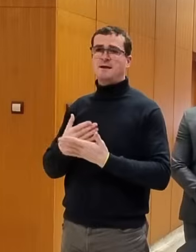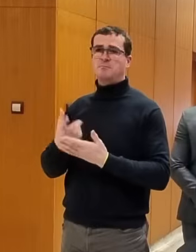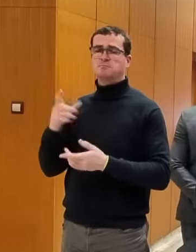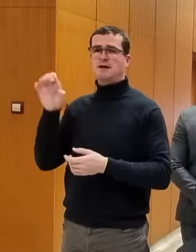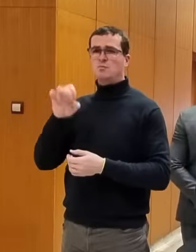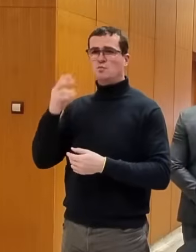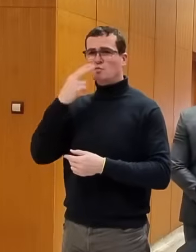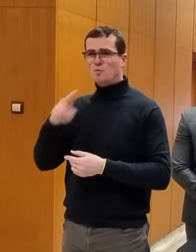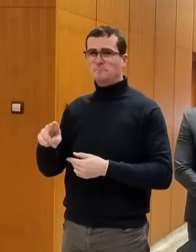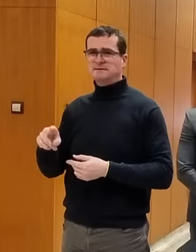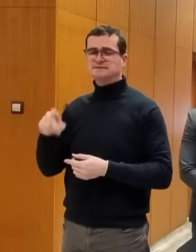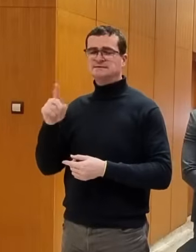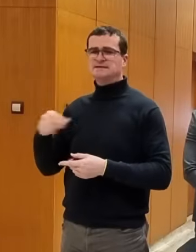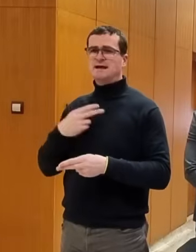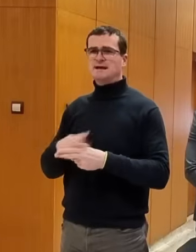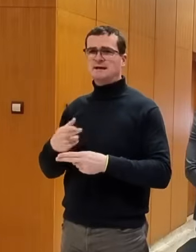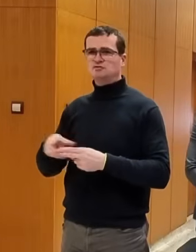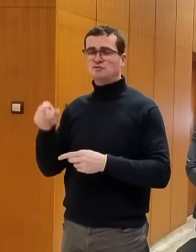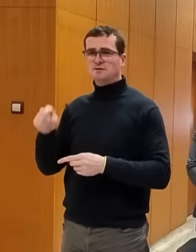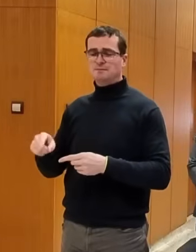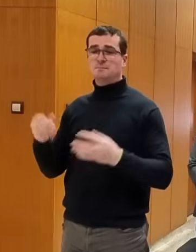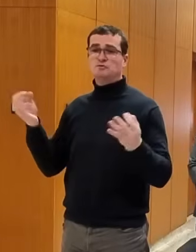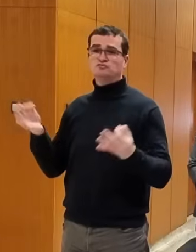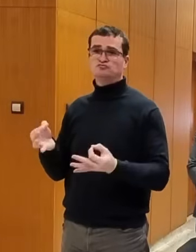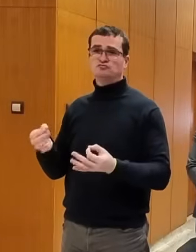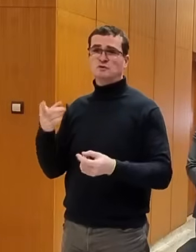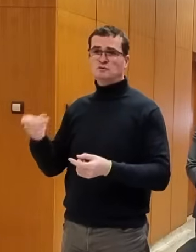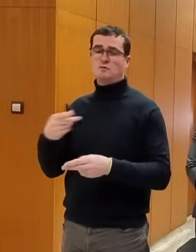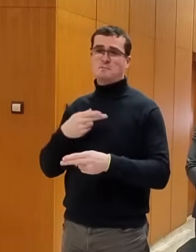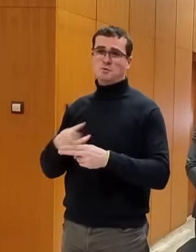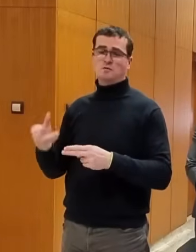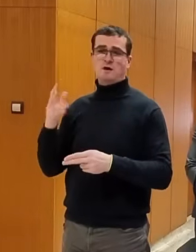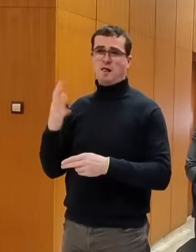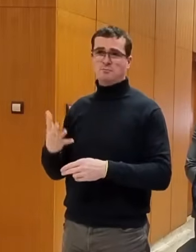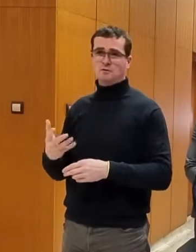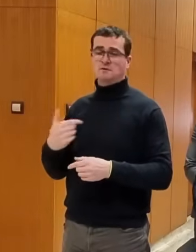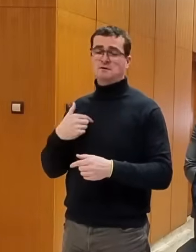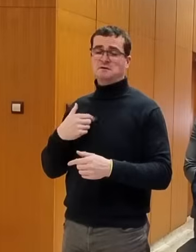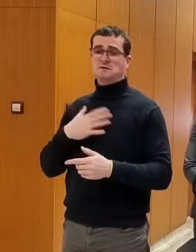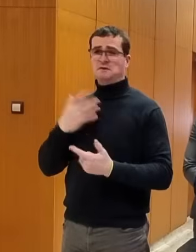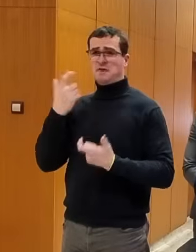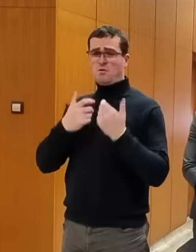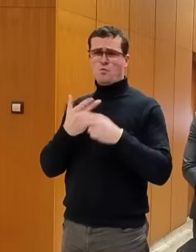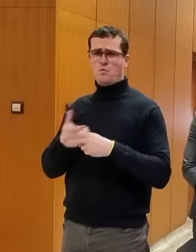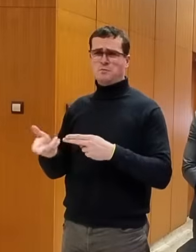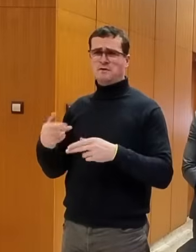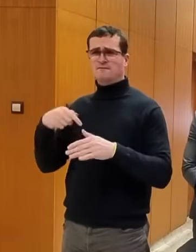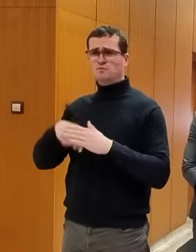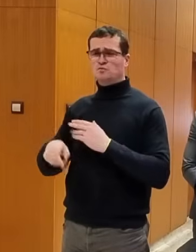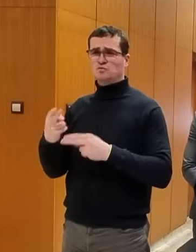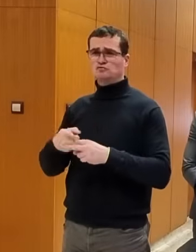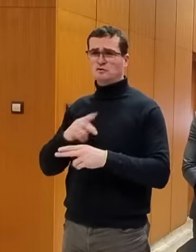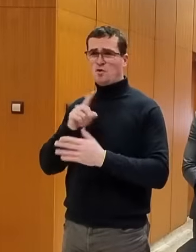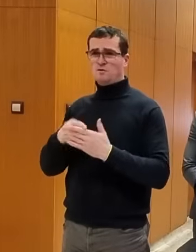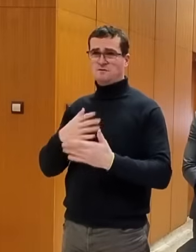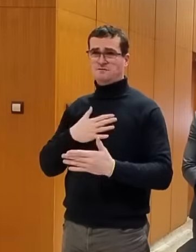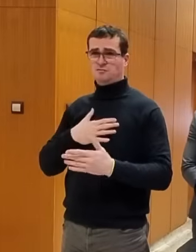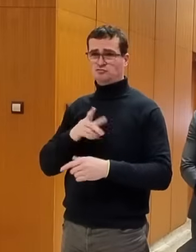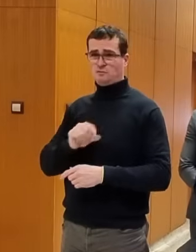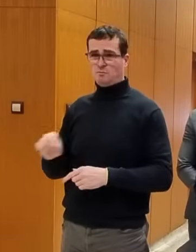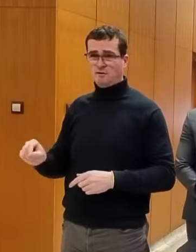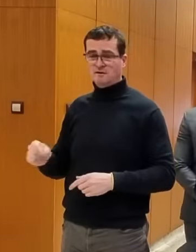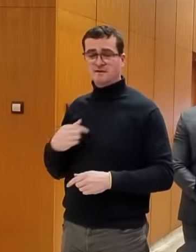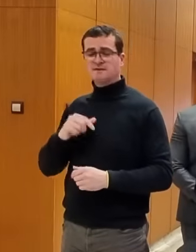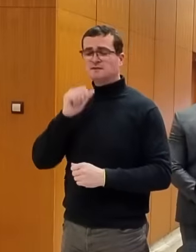spôsobom Európska komisia zaoberala tým, že či je to v poriadku alebo nie. Podľa nášho názoru je to absolútne vnútroštátna otázka Slovenskej republiky,